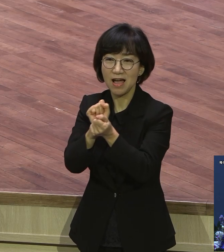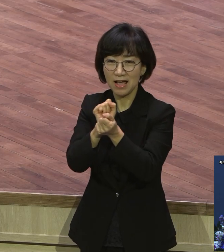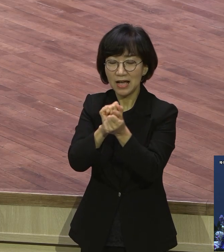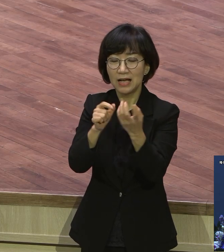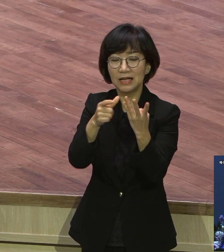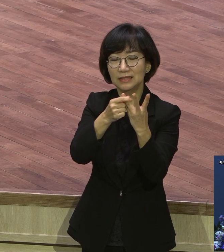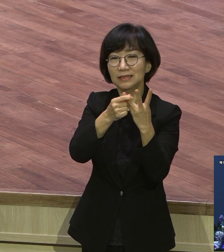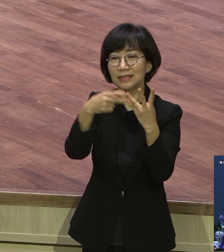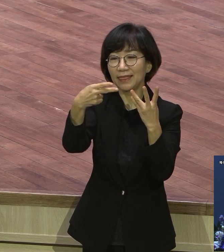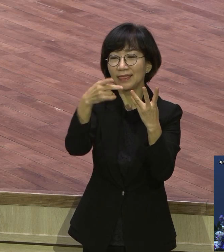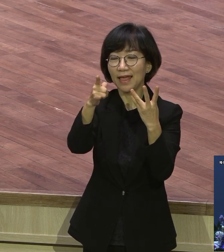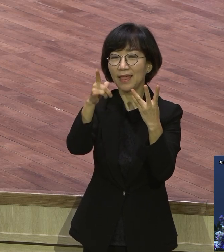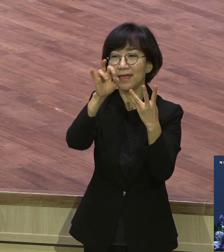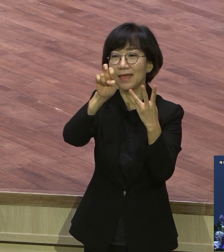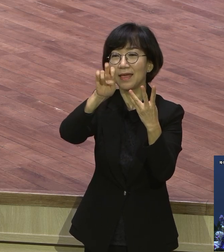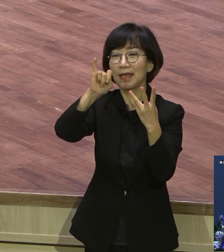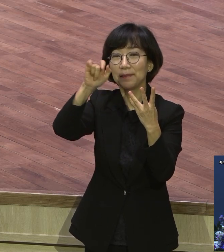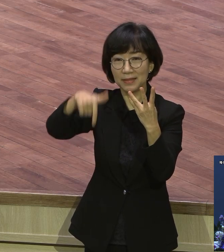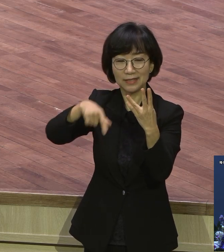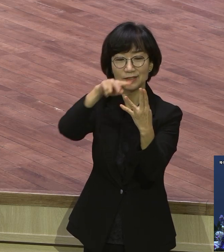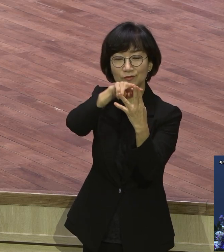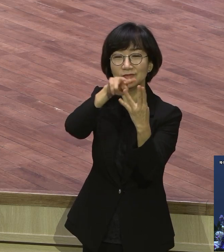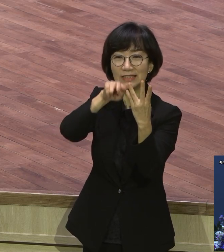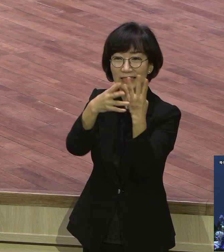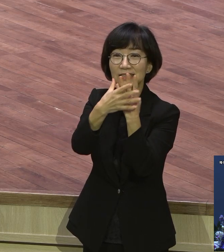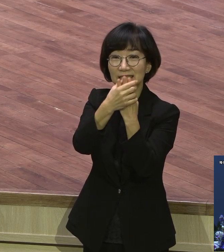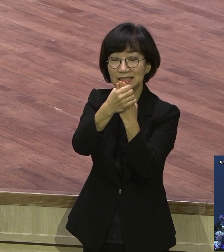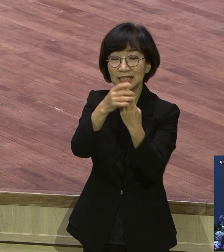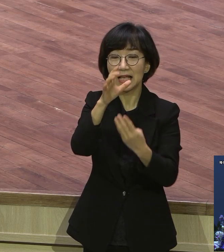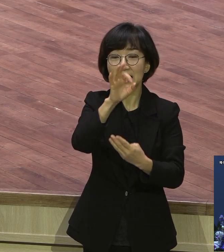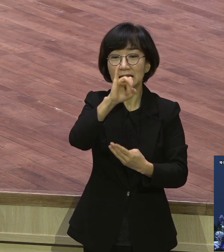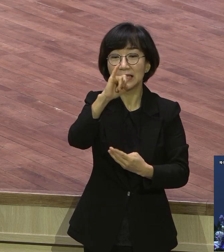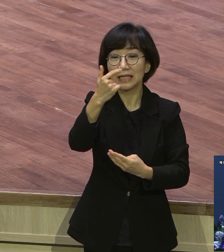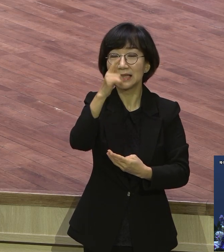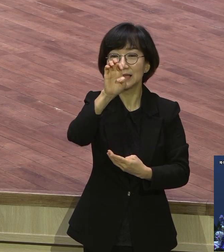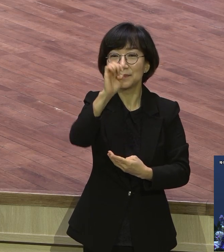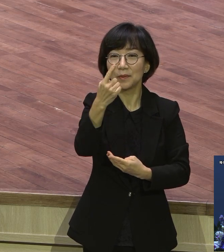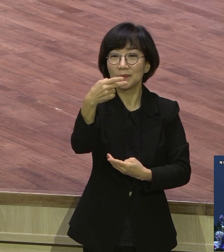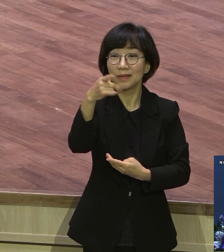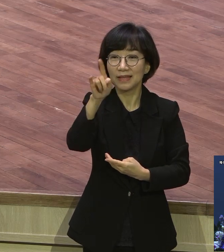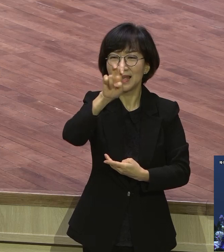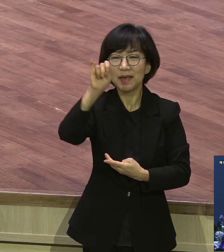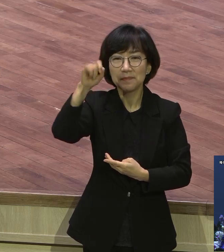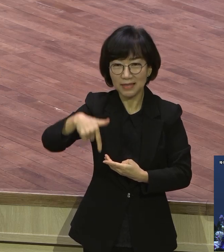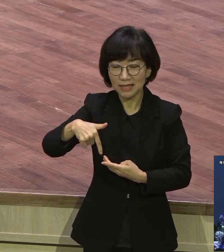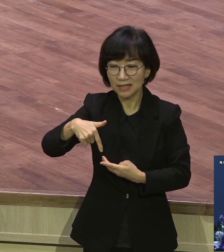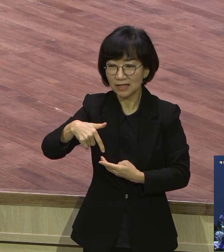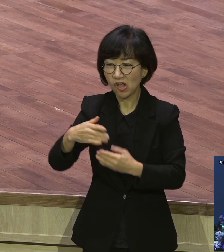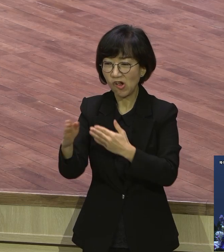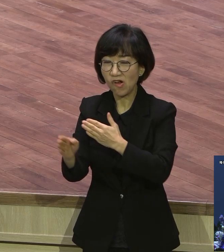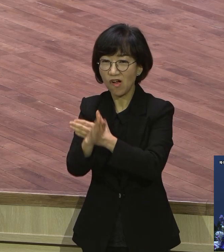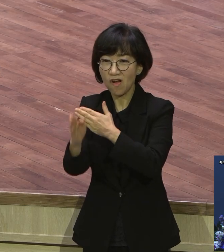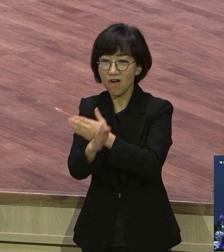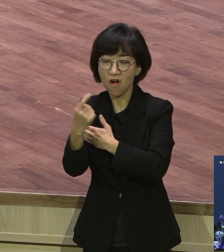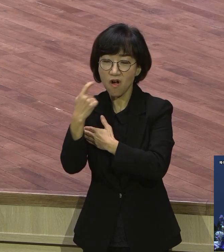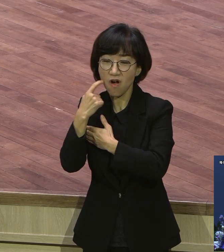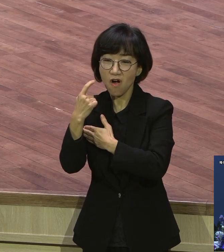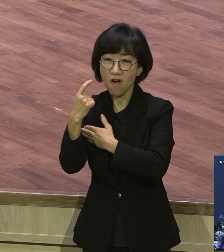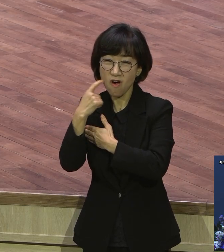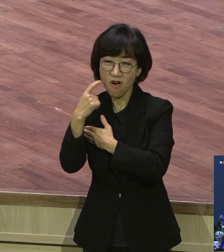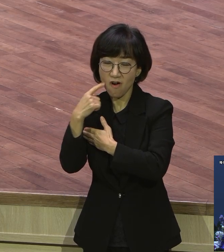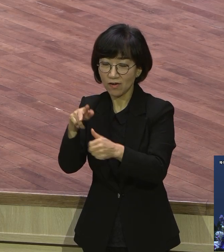그래서 인포데믹 현상이라 잘못된 정보를 따라가다가 결과적으로 더